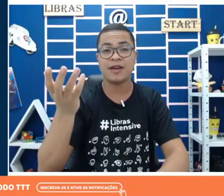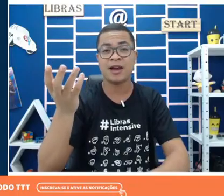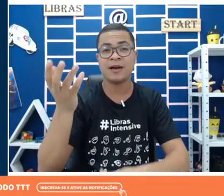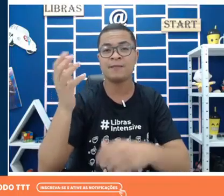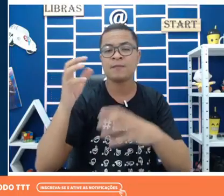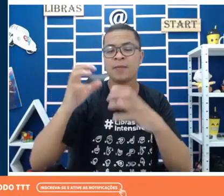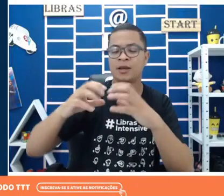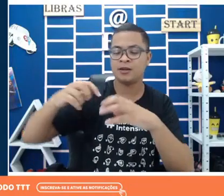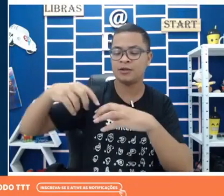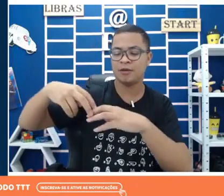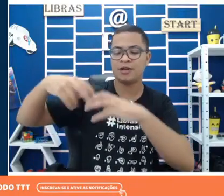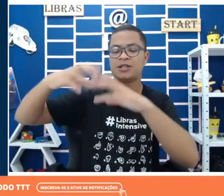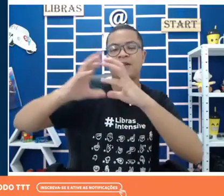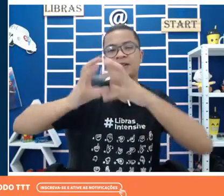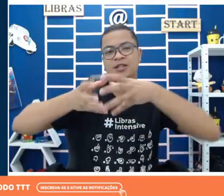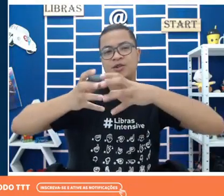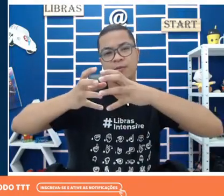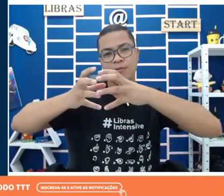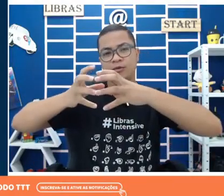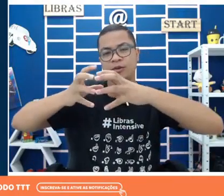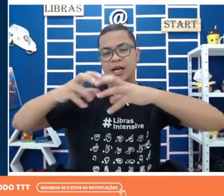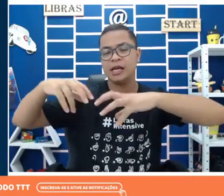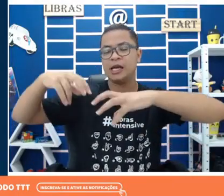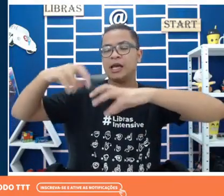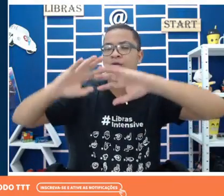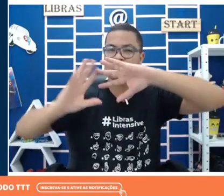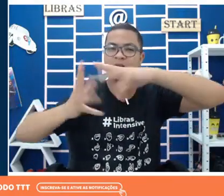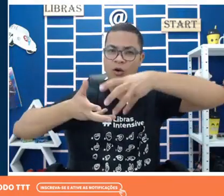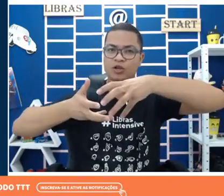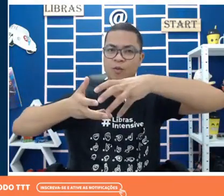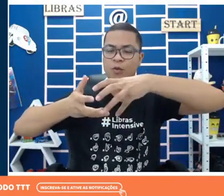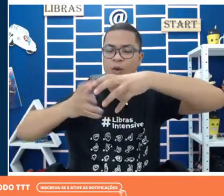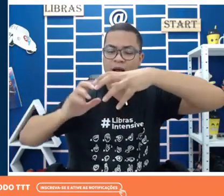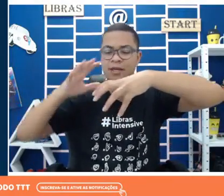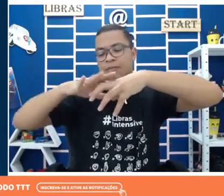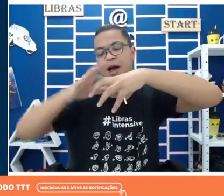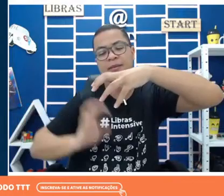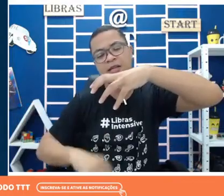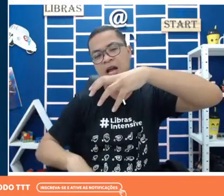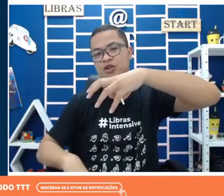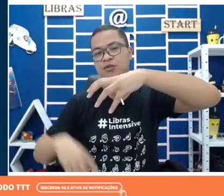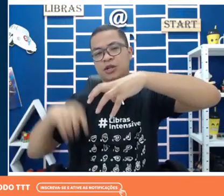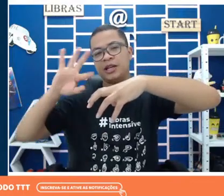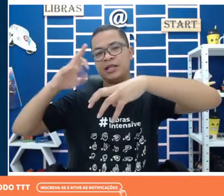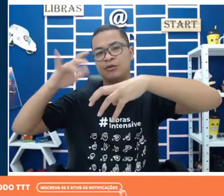tem atmosfera. Então, geralmente você faz assim, tipo mundo, né? O sinal de mundo. Aí você